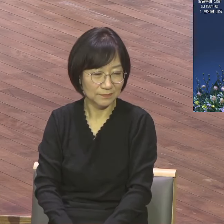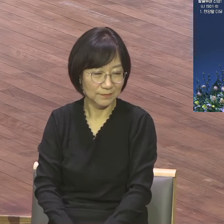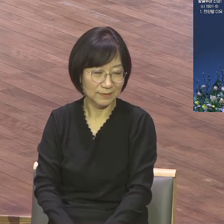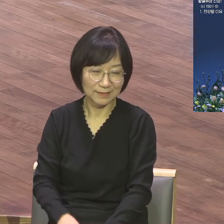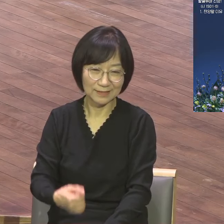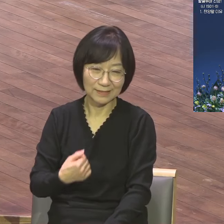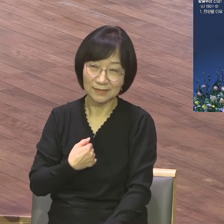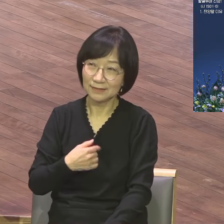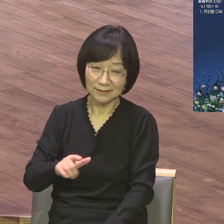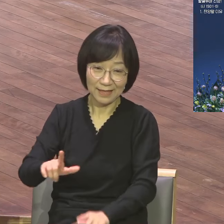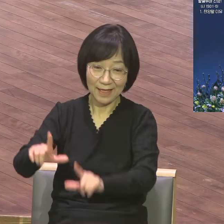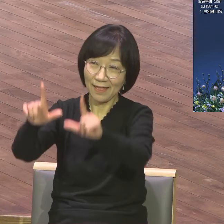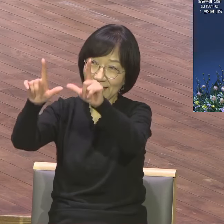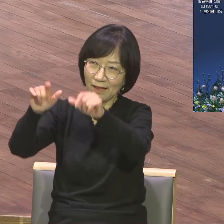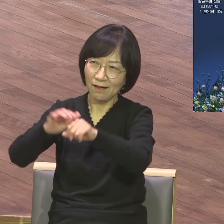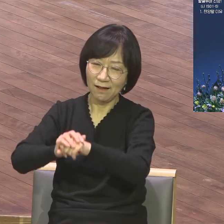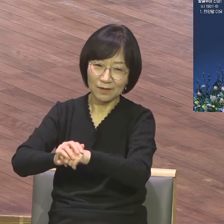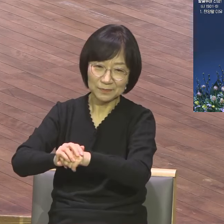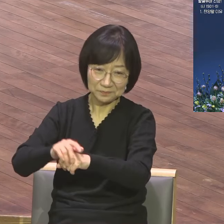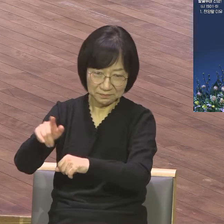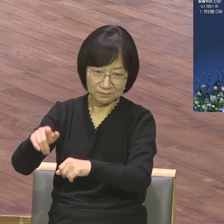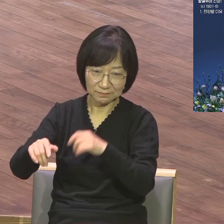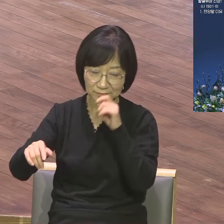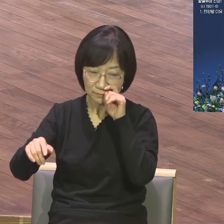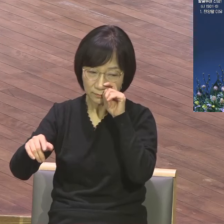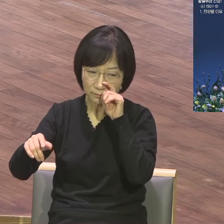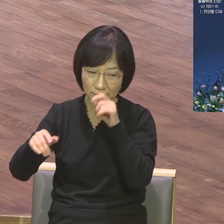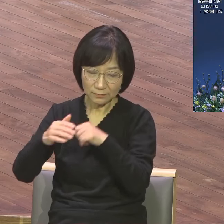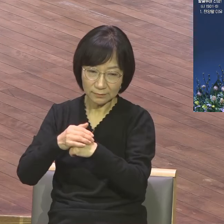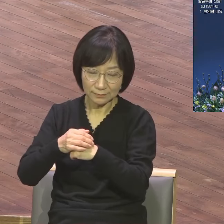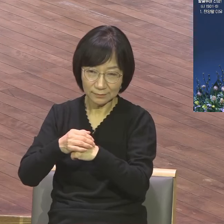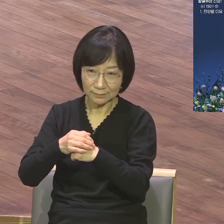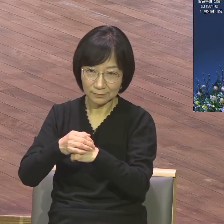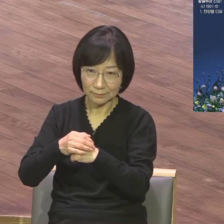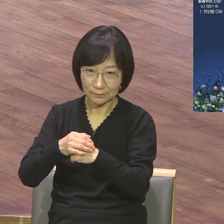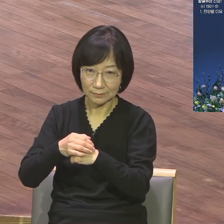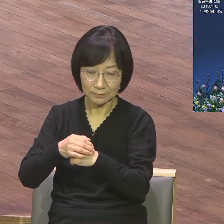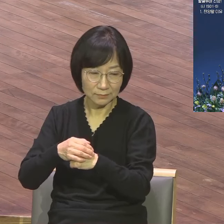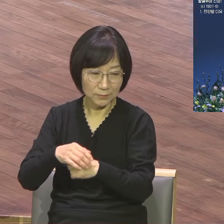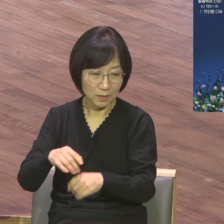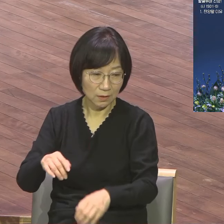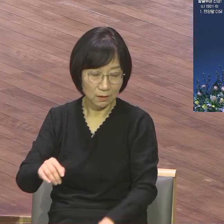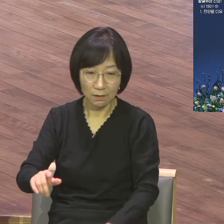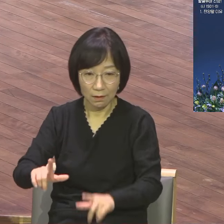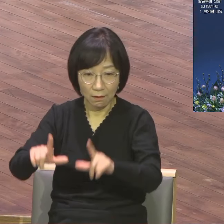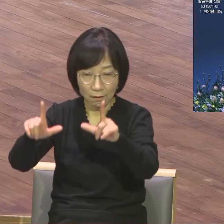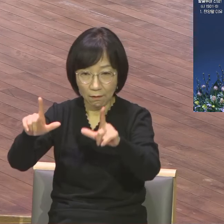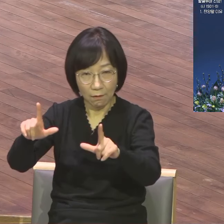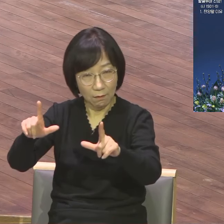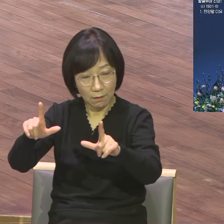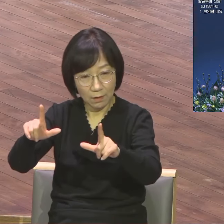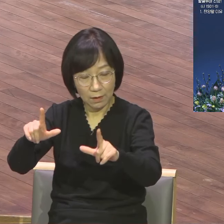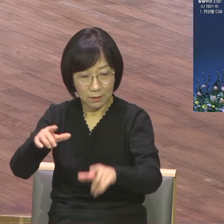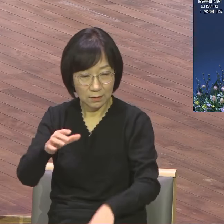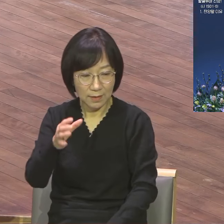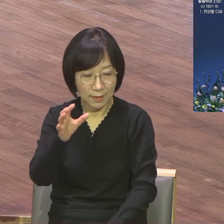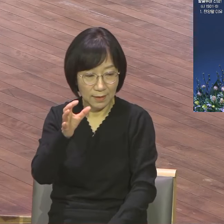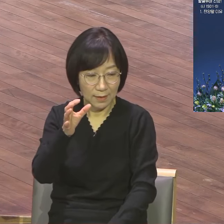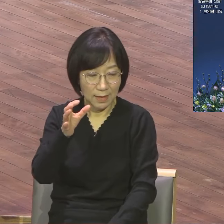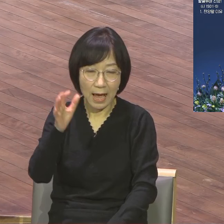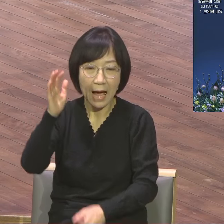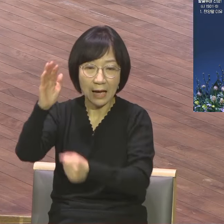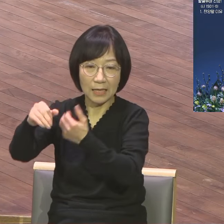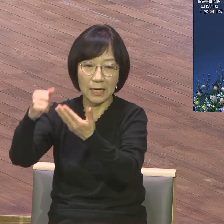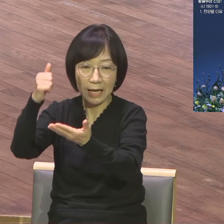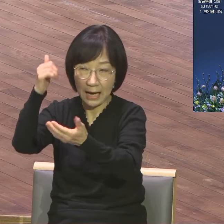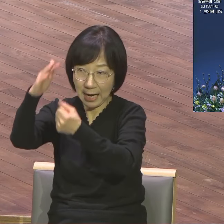지금 비춰주고 있으니까 저 해 안에 무슨 에너지가 있어요? 수억 년 수천 년 동안 무슨 에너지가 있냐고요? 하나님